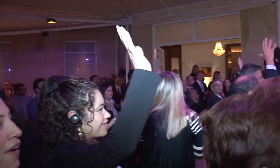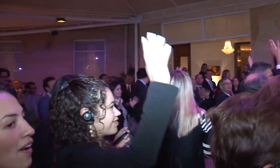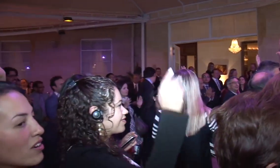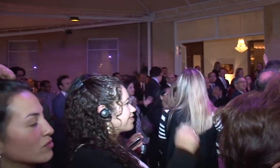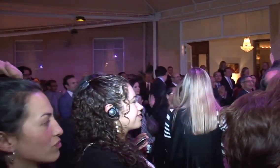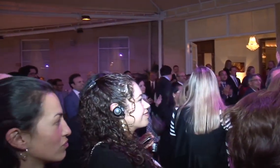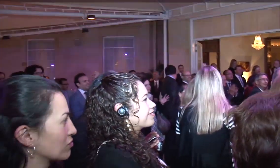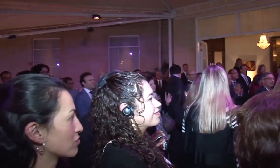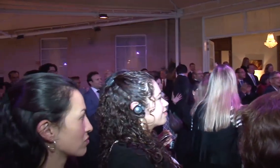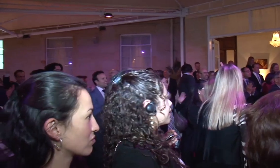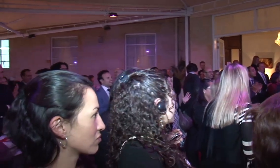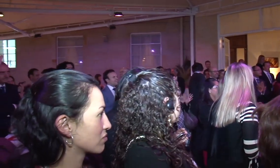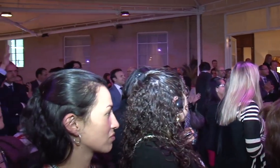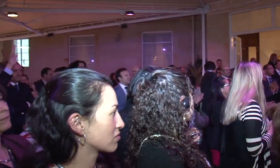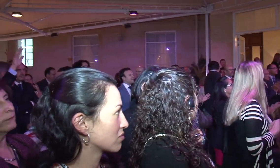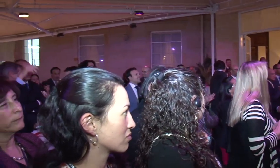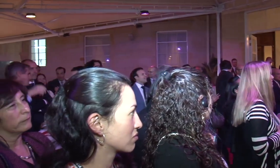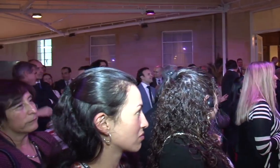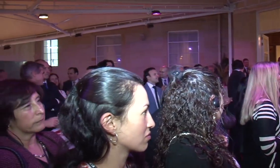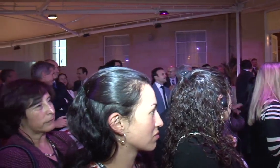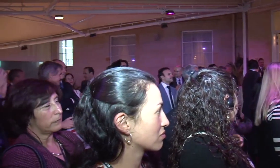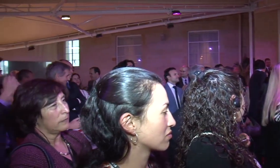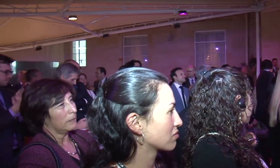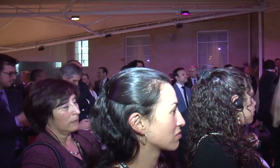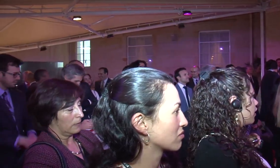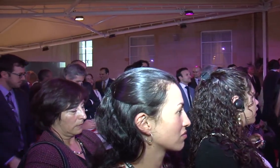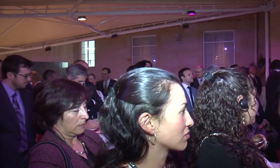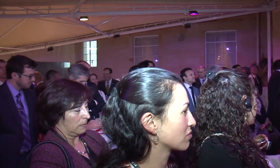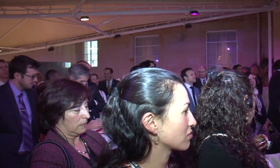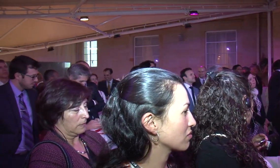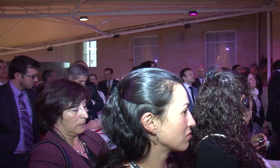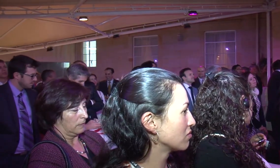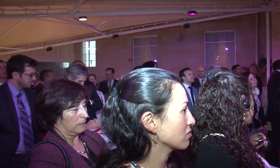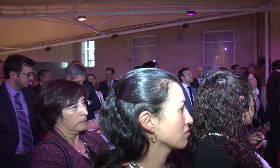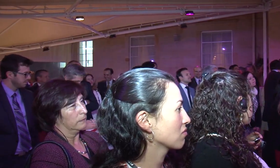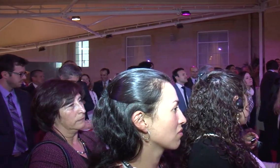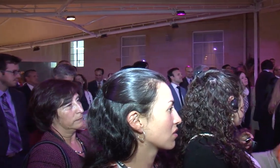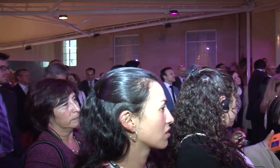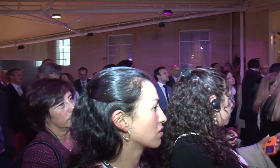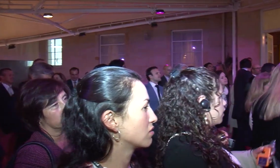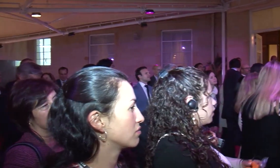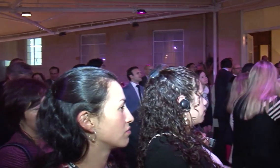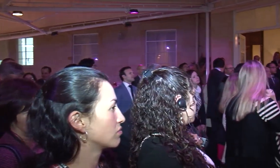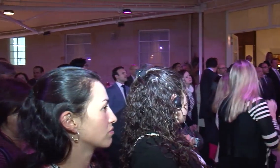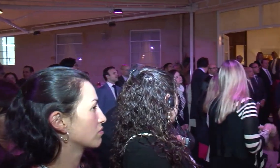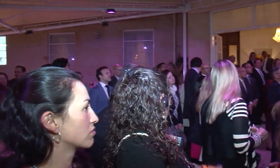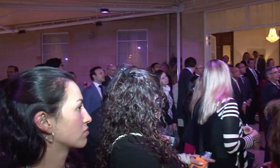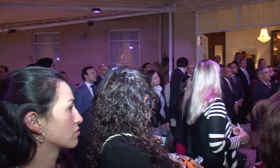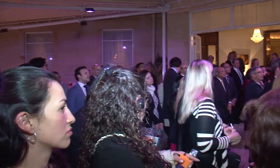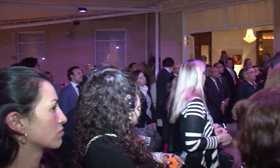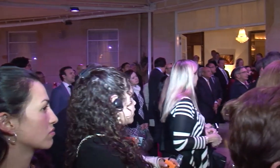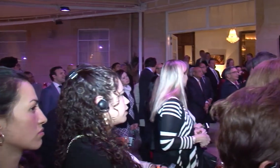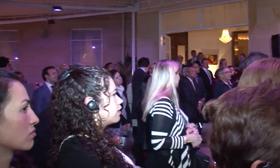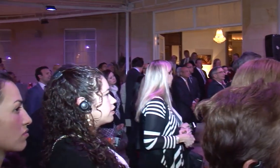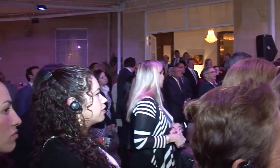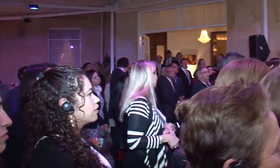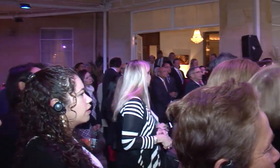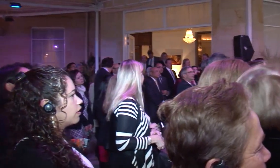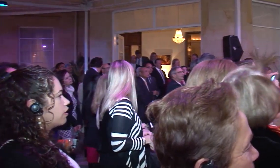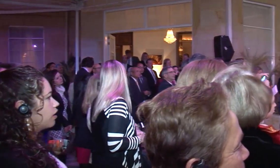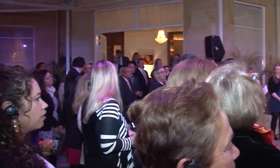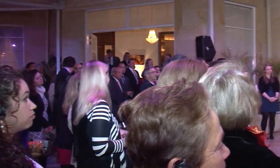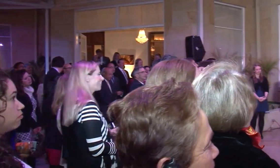Entonces, vamos a trabajar, hemos estado trabajando durante muchas